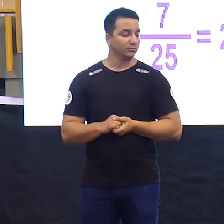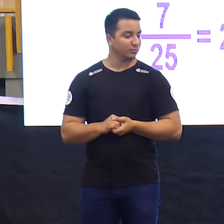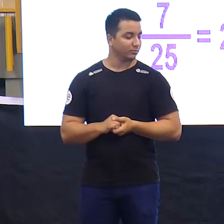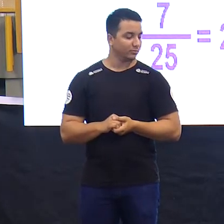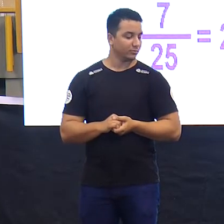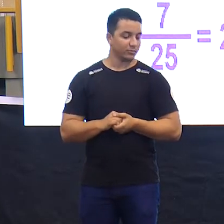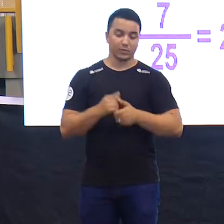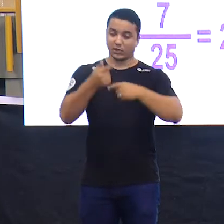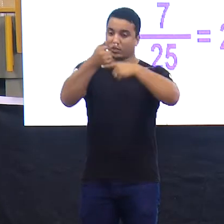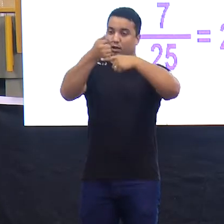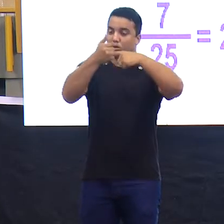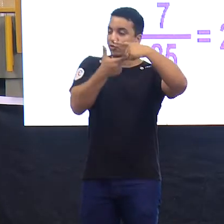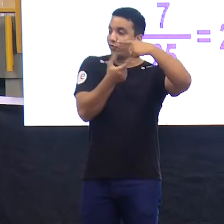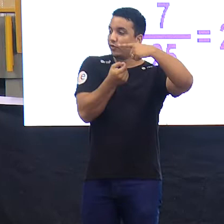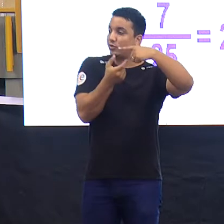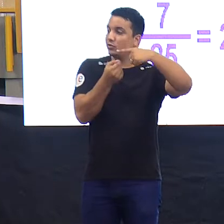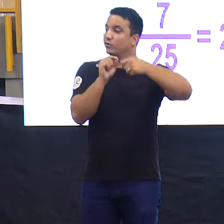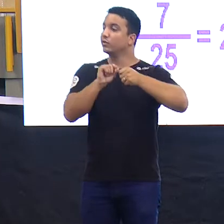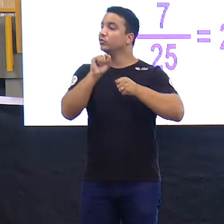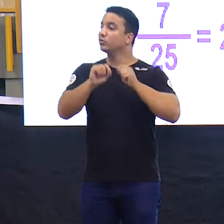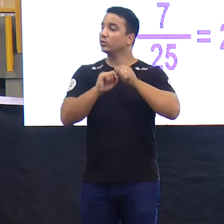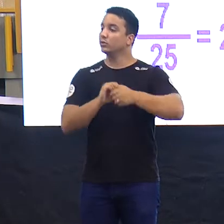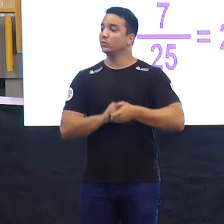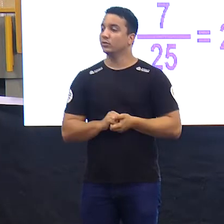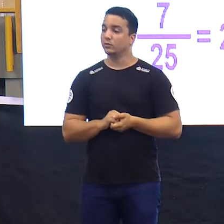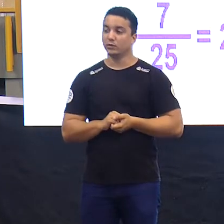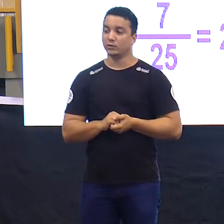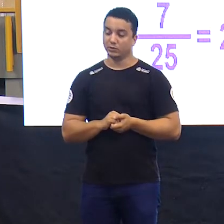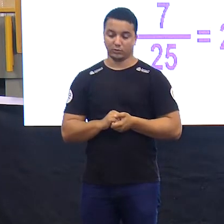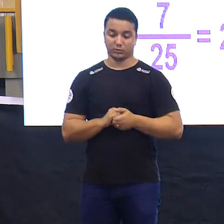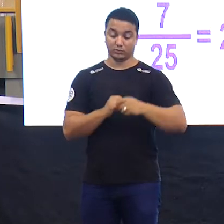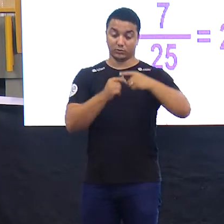7 sobre 20, o que é que eu faço? 7 sobre 20.